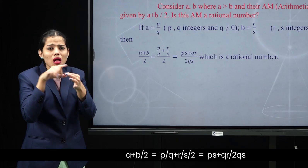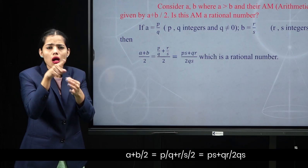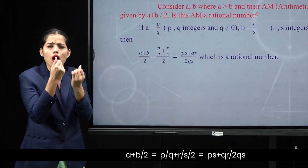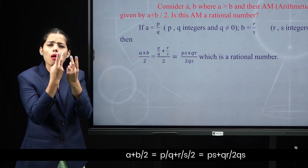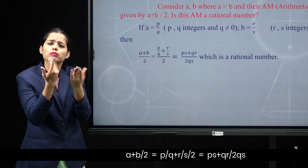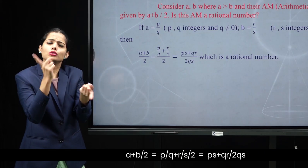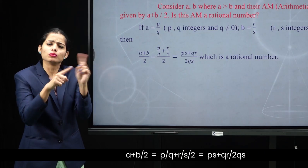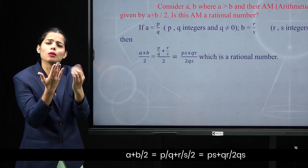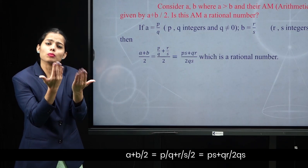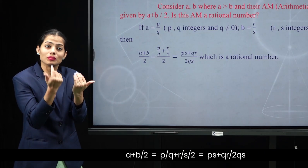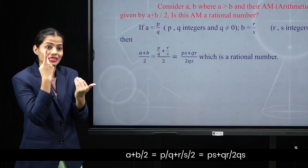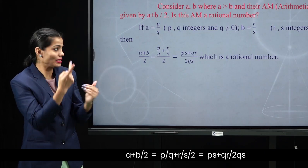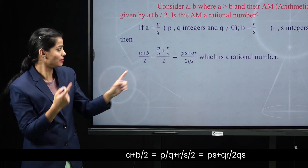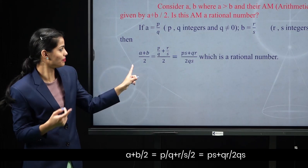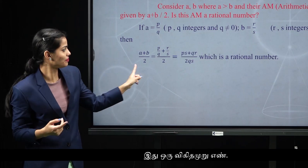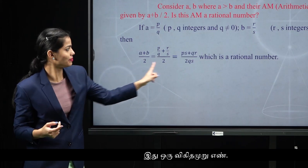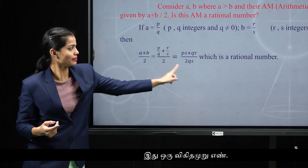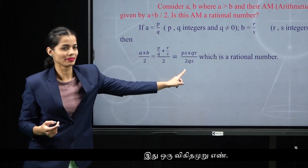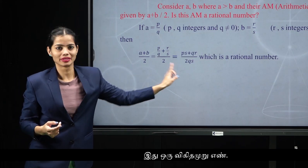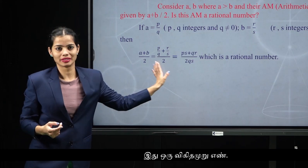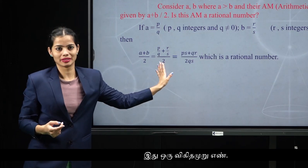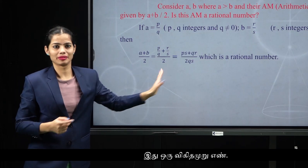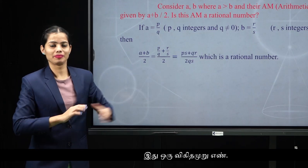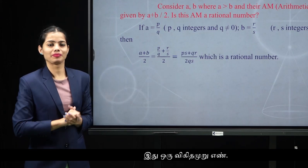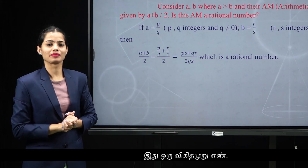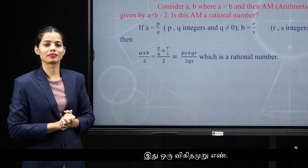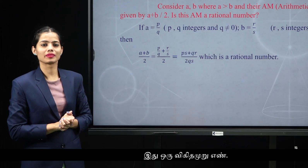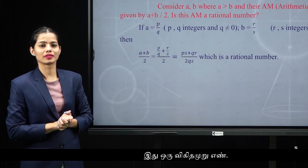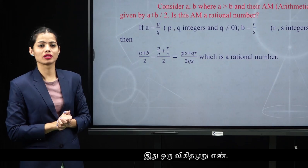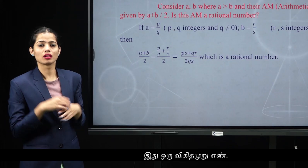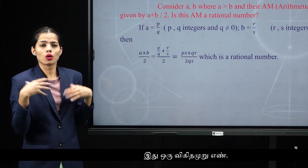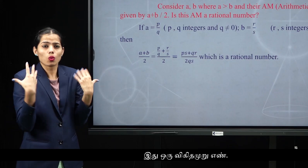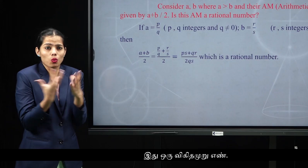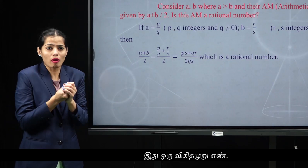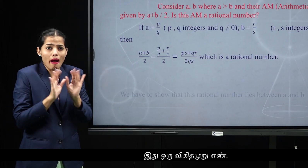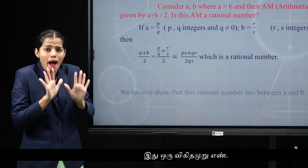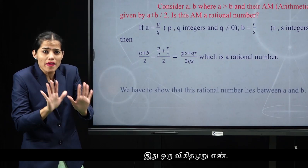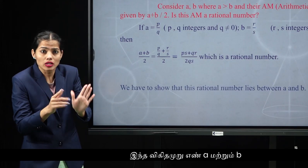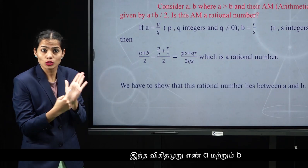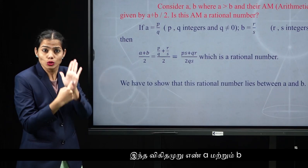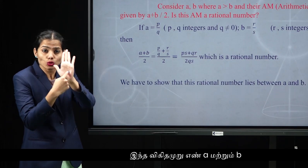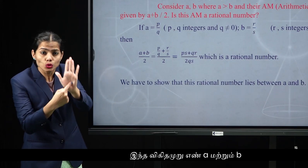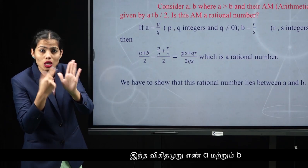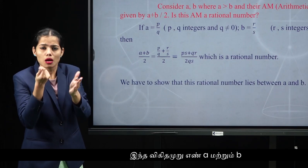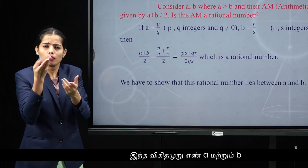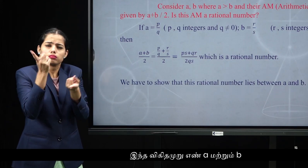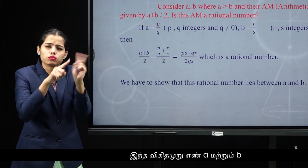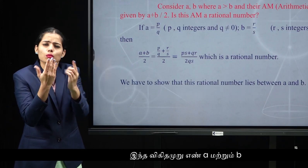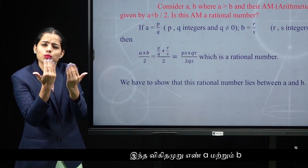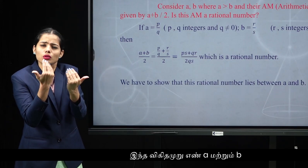கூட்டல் QR இன் கீழ் 2 QS. இது ஒரு விகிதமுறு எண். இந்த விகிதமுறு எண் A